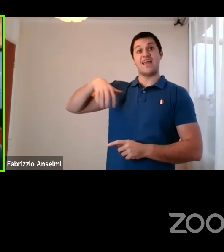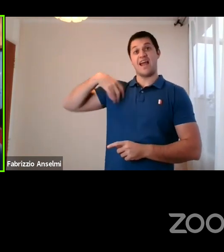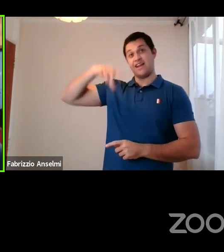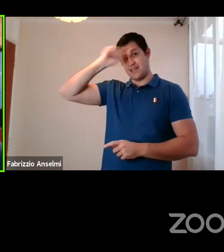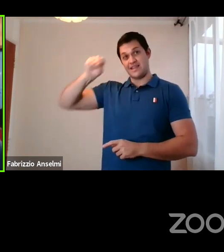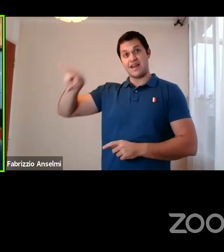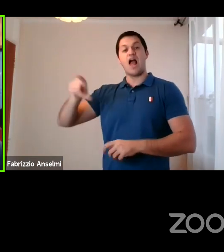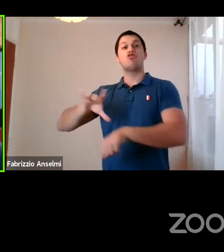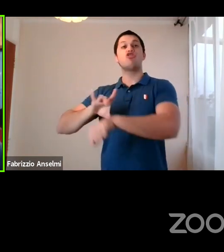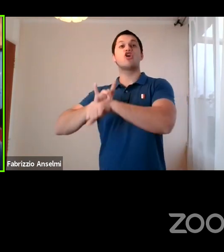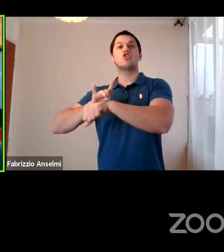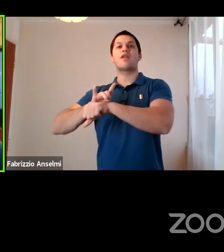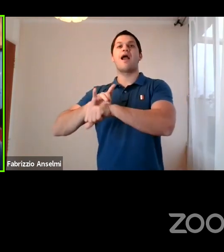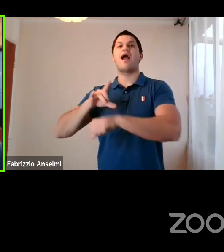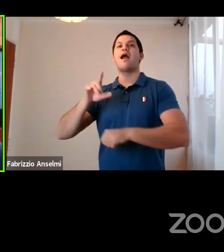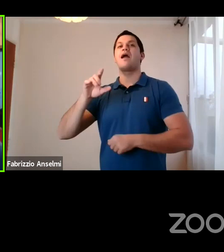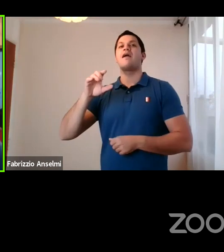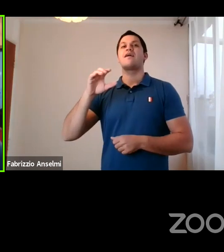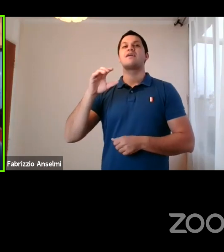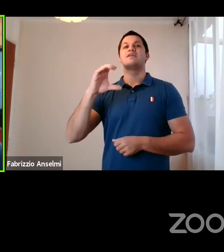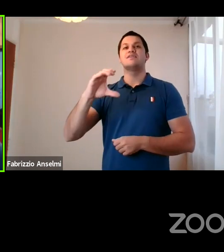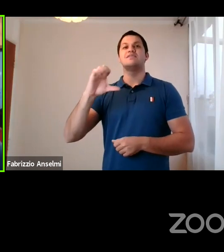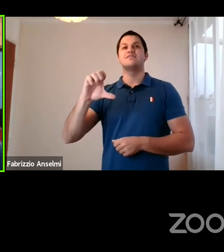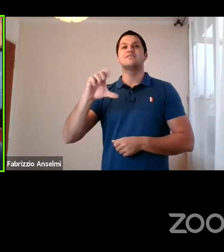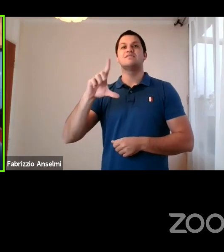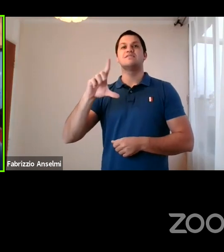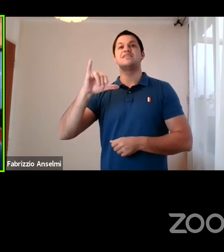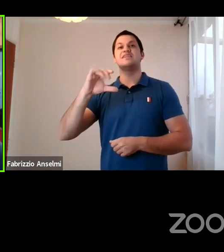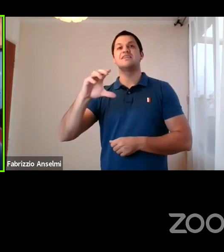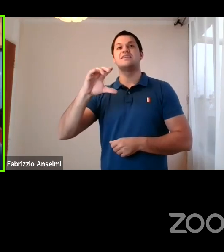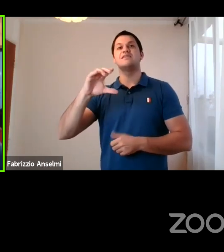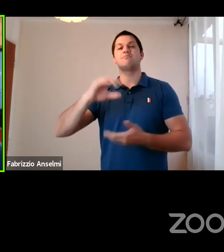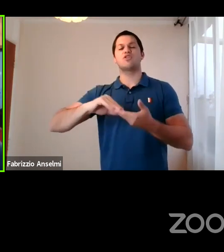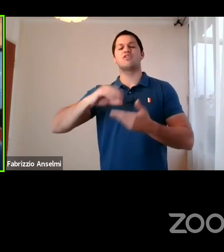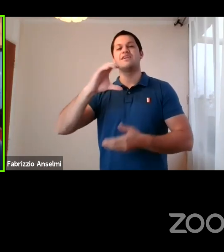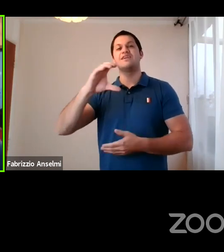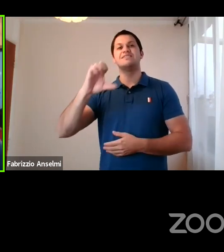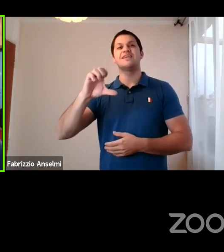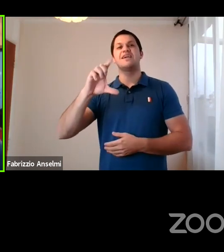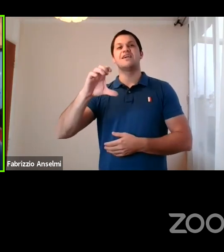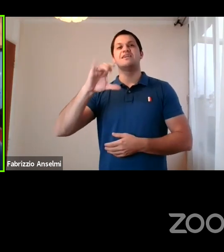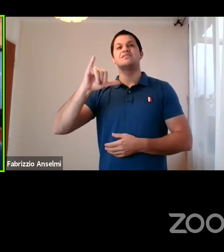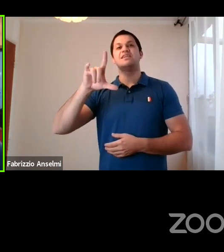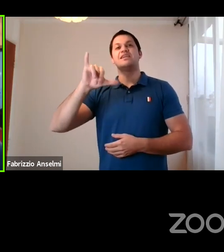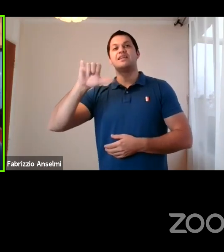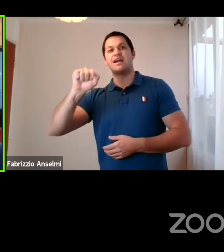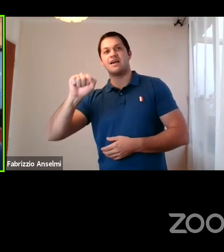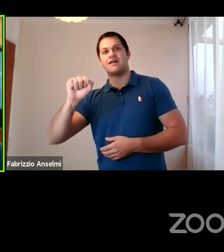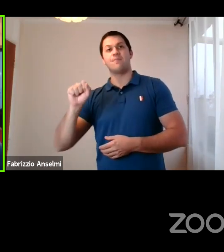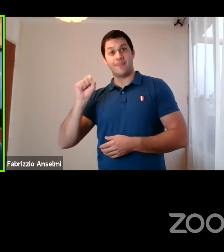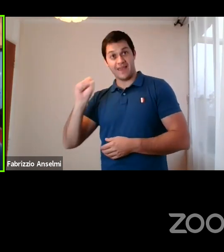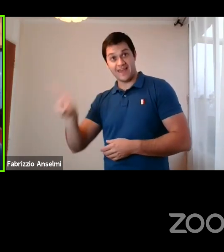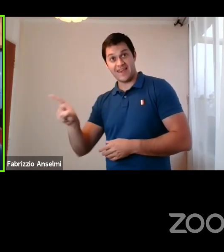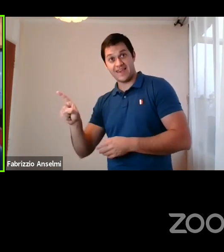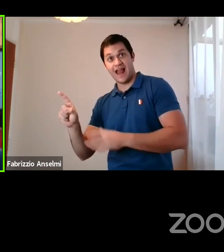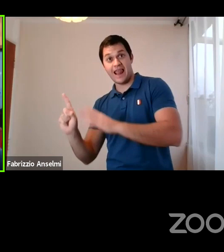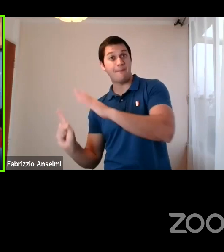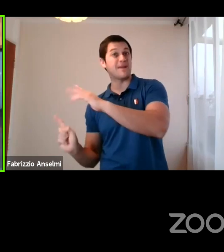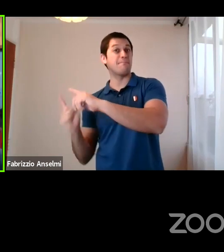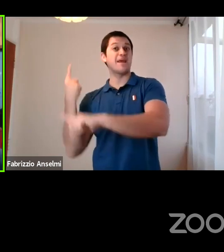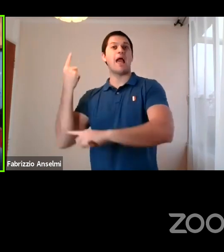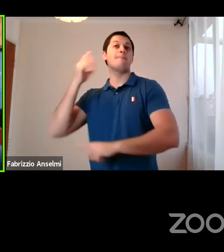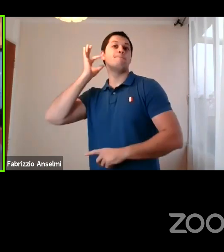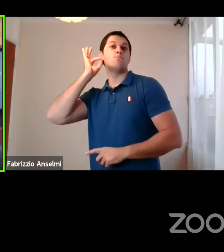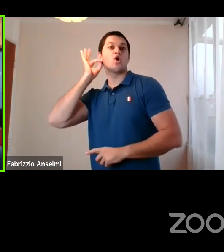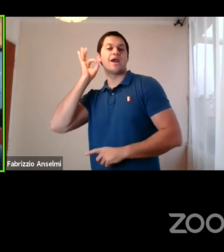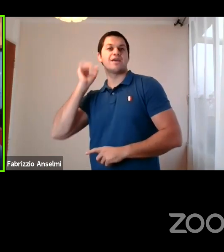es la doctora Cecilia Grierson, ¿ya? Que se merece una investigación muy profunda. Cecilia Grierson superó